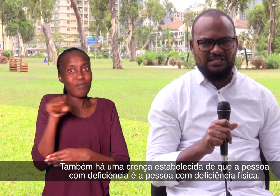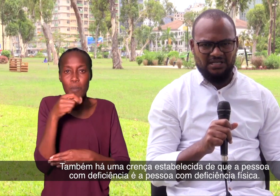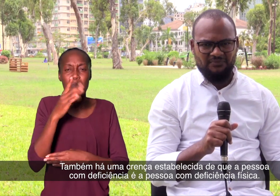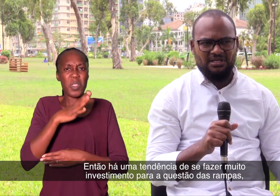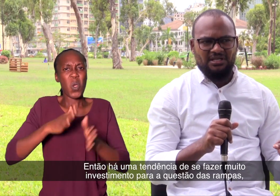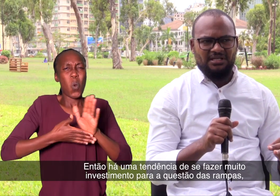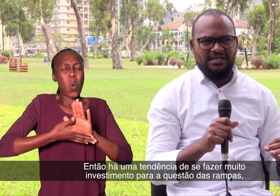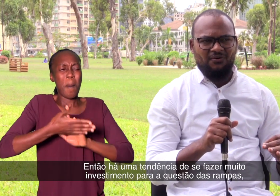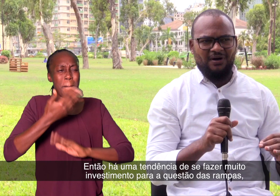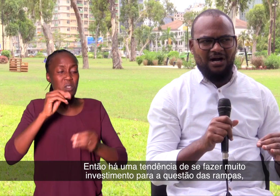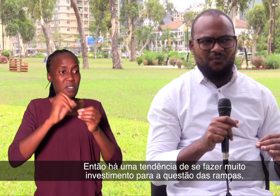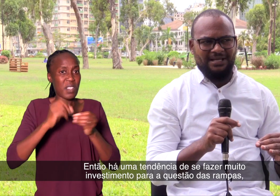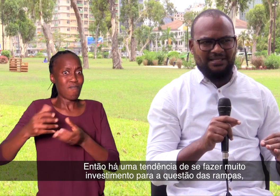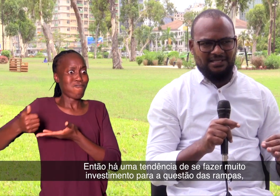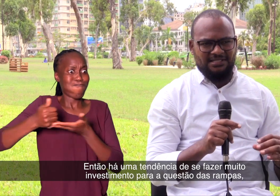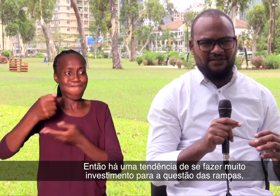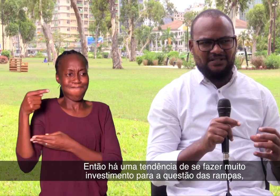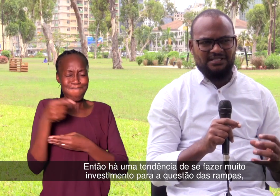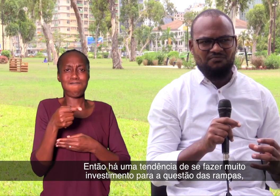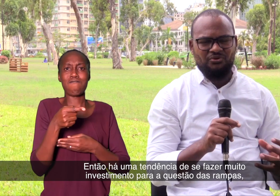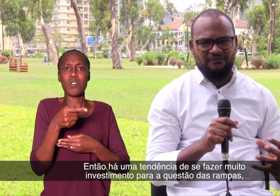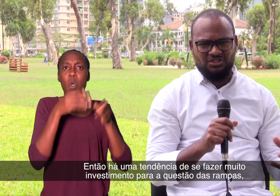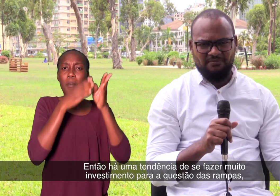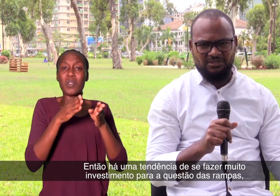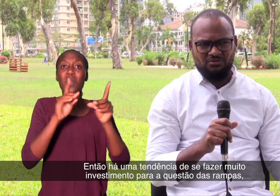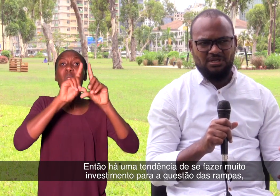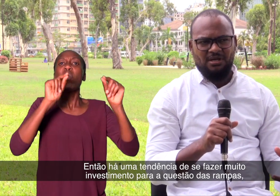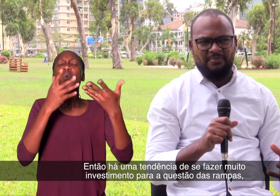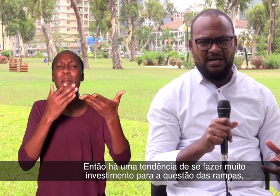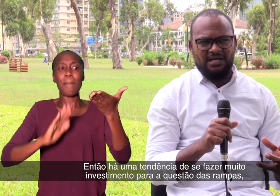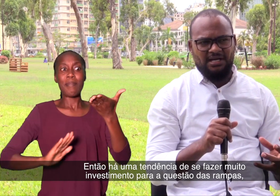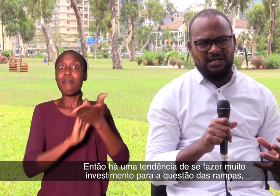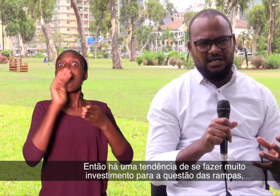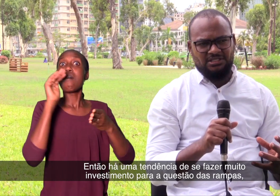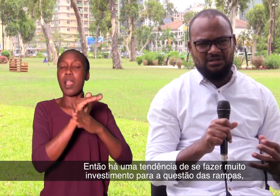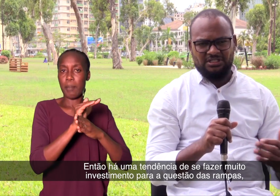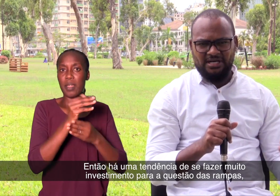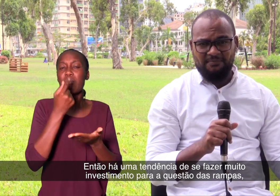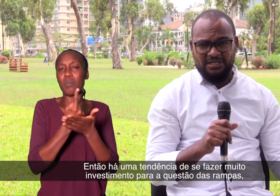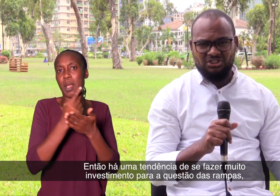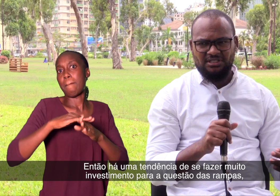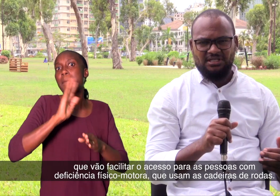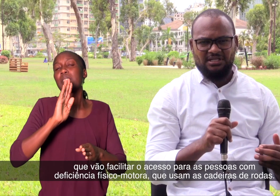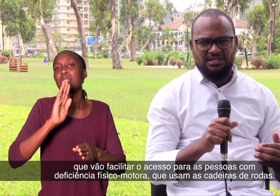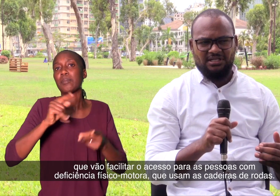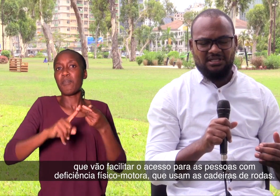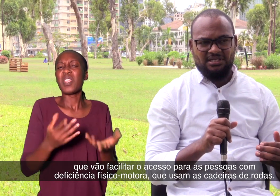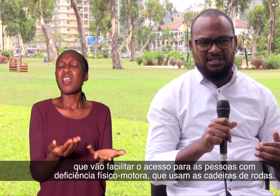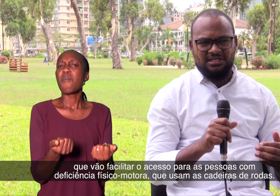deficiência física. Então, há uma tendência de fazer-se muito investimento para a questão das rampas,